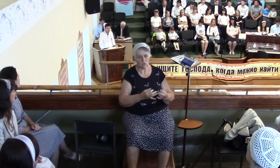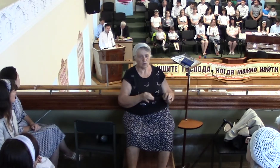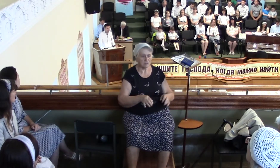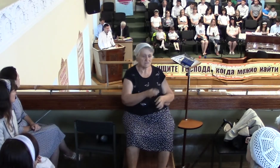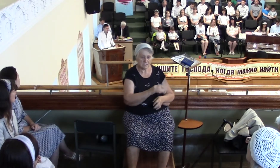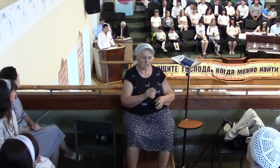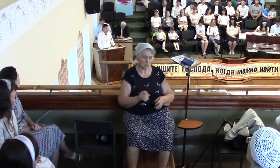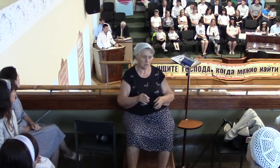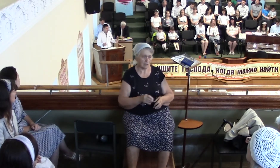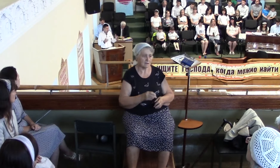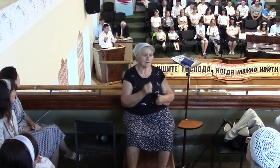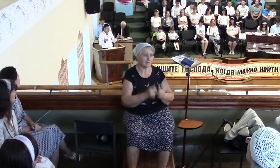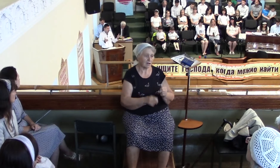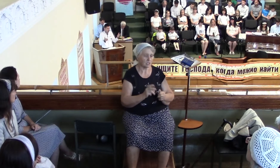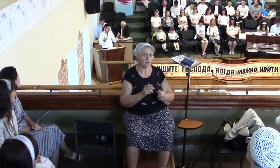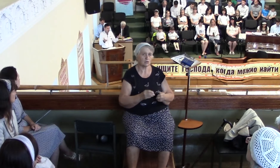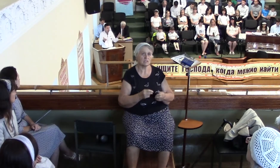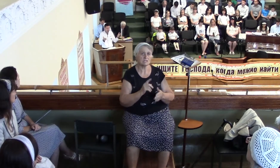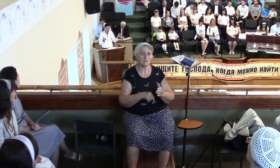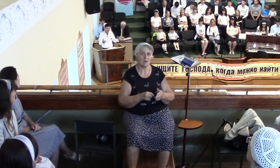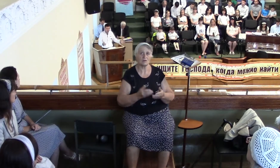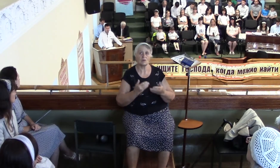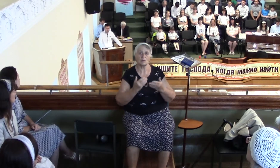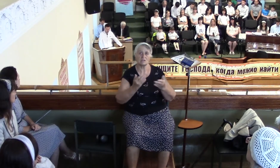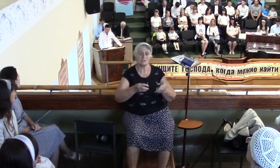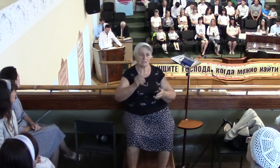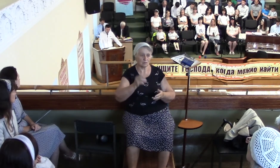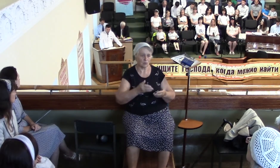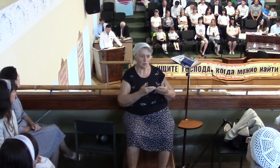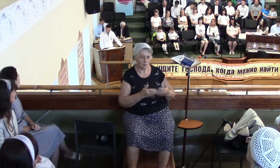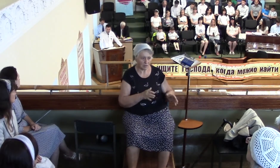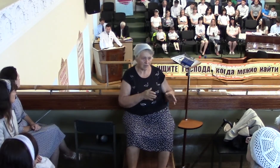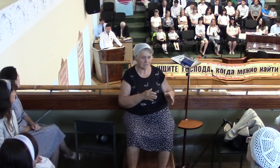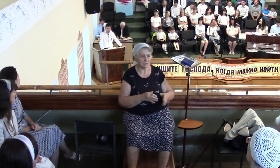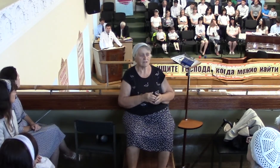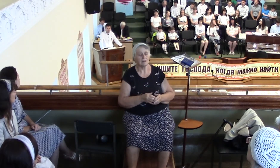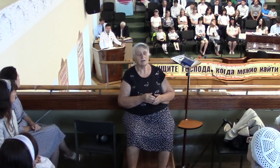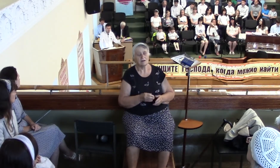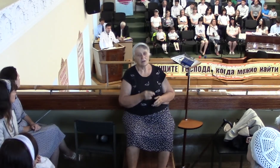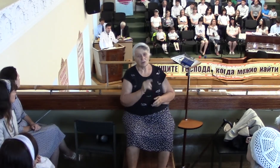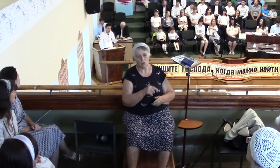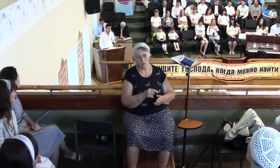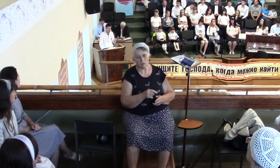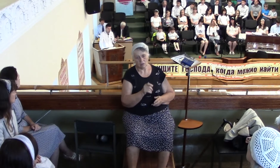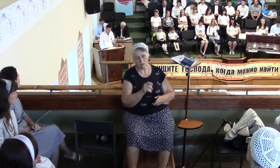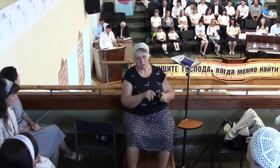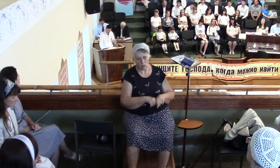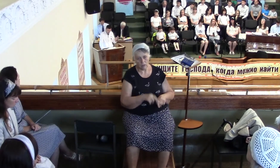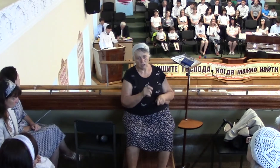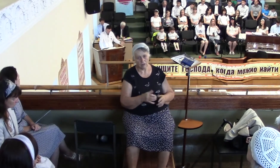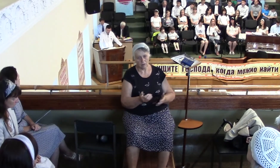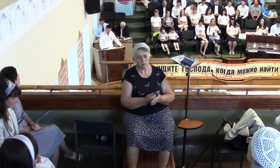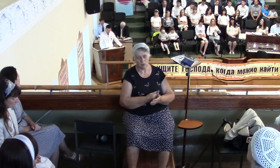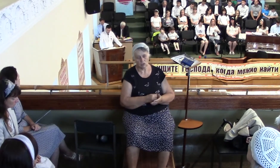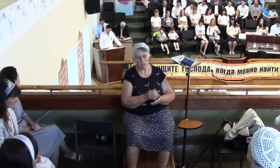и каждый, который с верою приходит и покаянием к Богу, который обращается к Богу, он получает прощение грехов